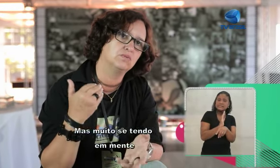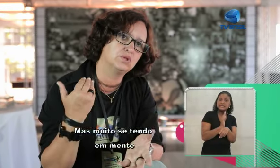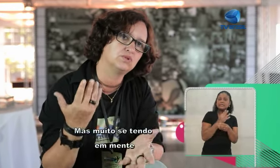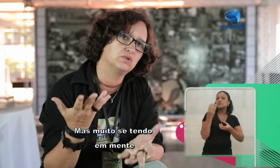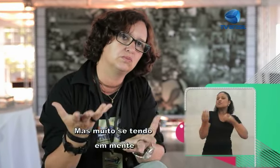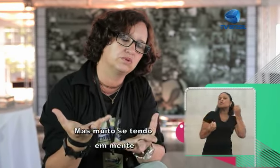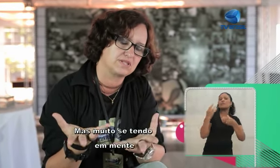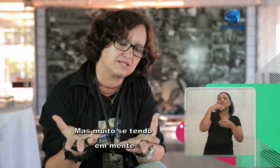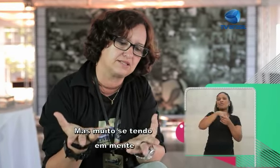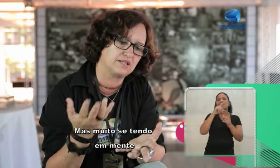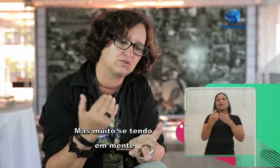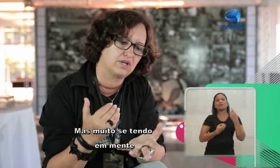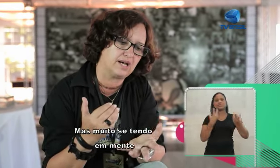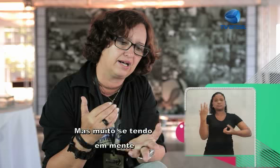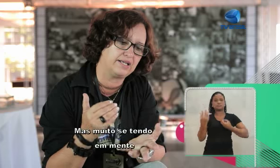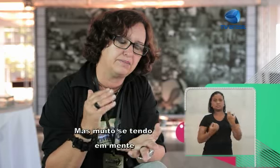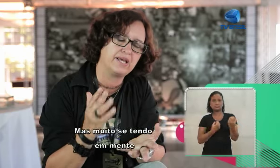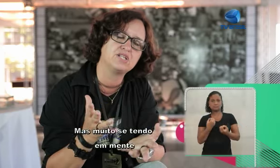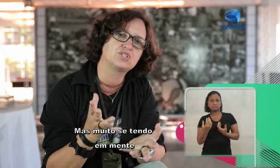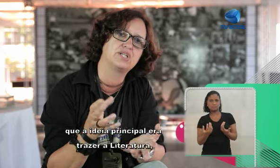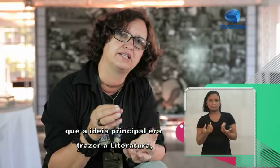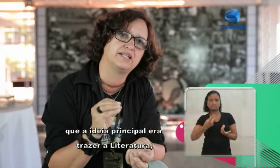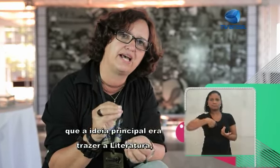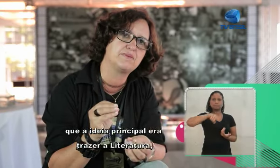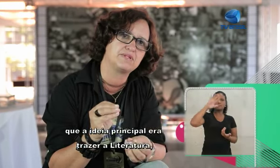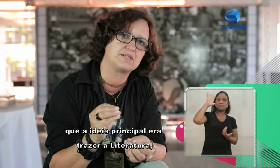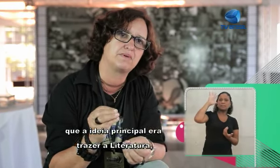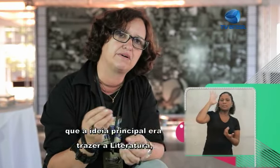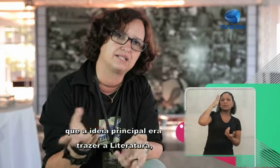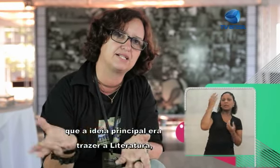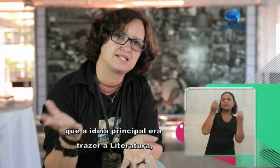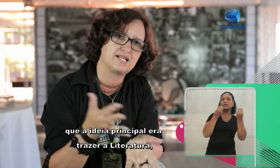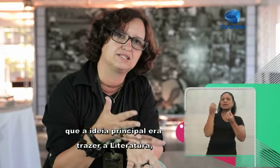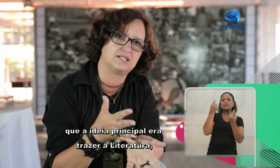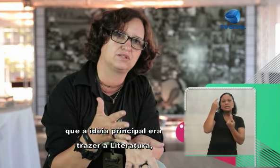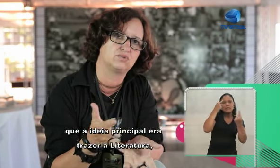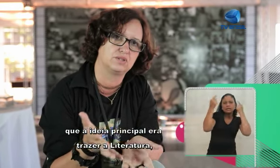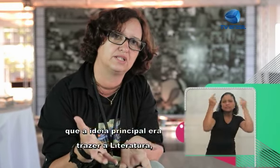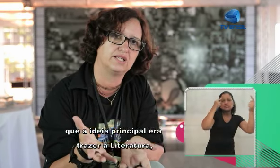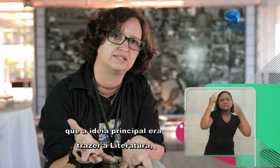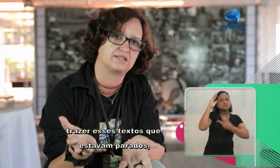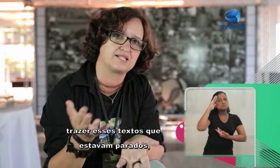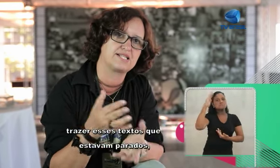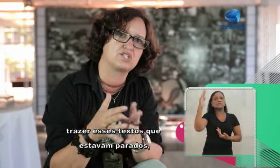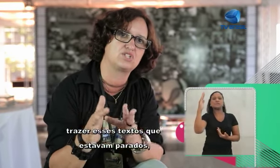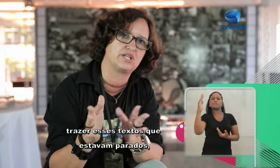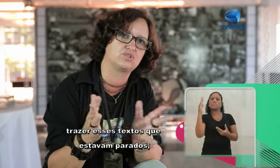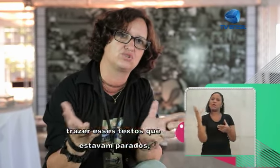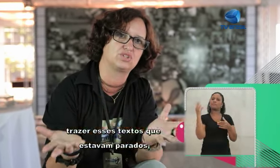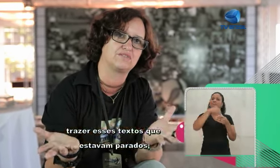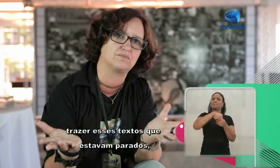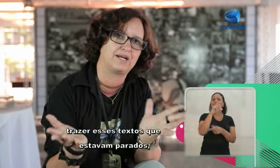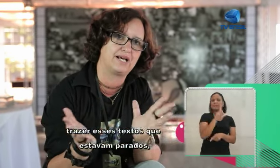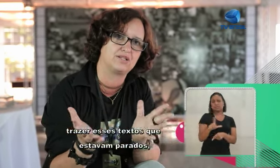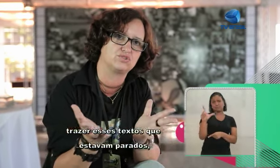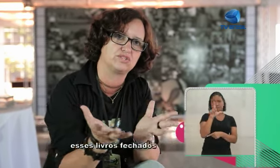muito assim, tendo em mente que a ideia principal era trazer a literatura, né? Trazer esses textos que estavam parados nesse